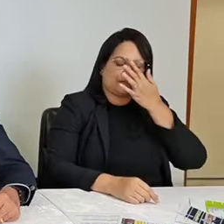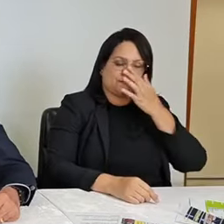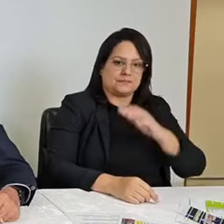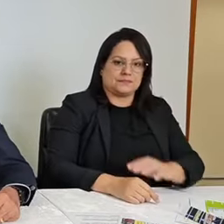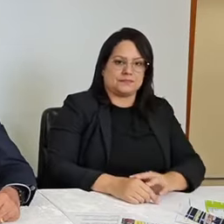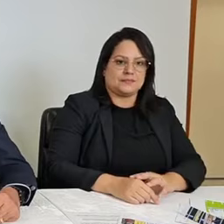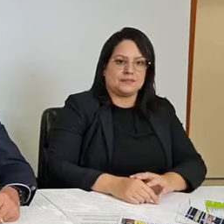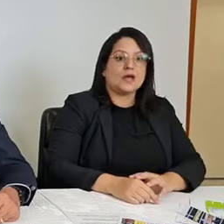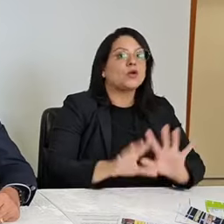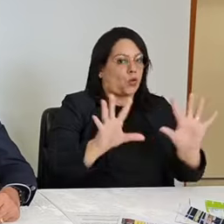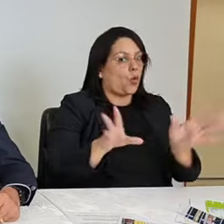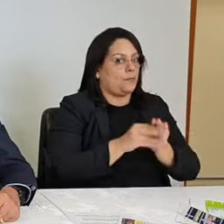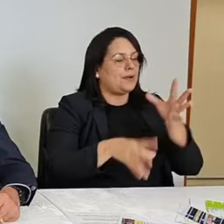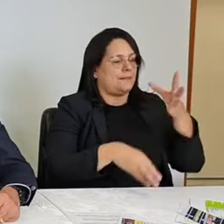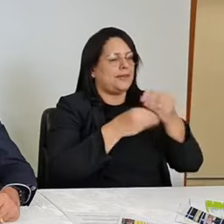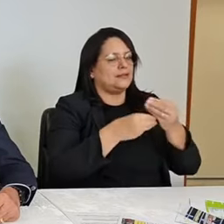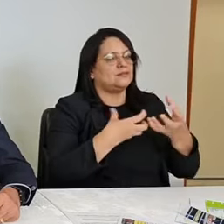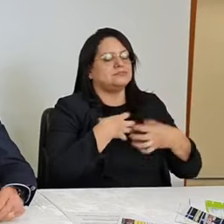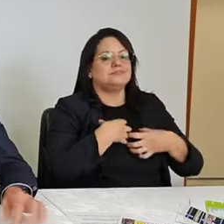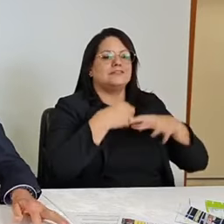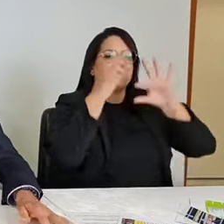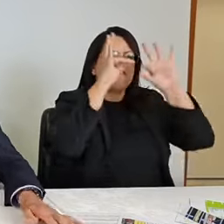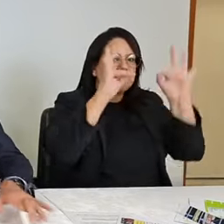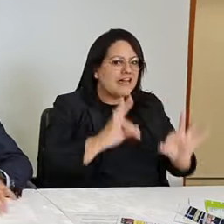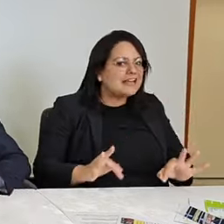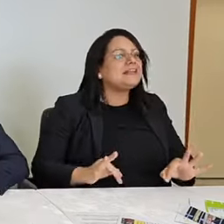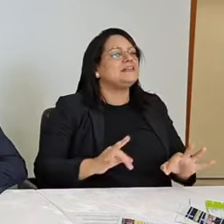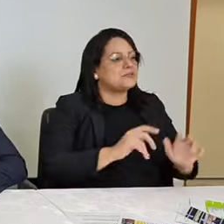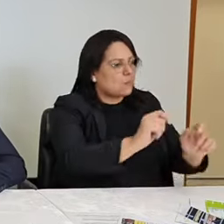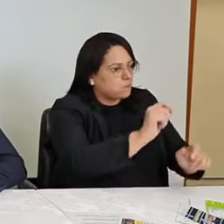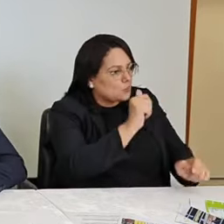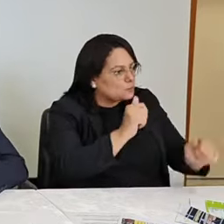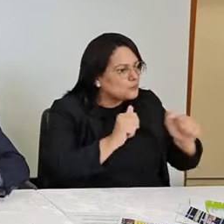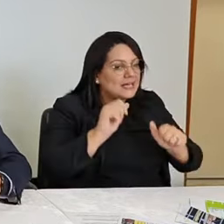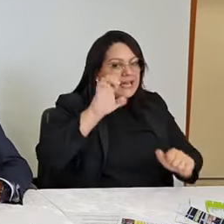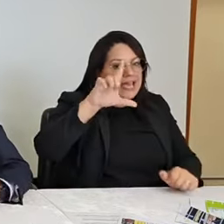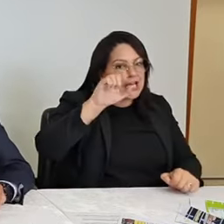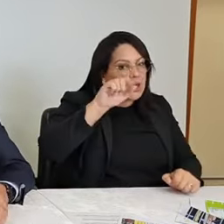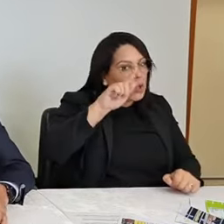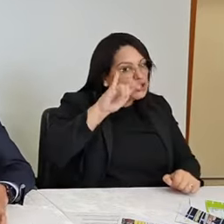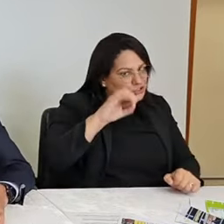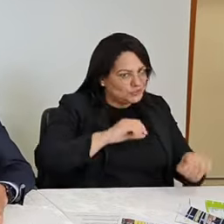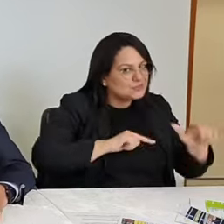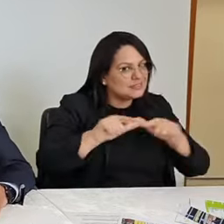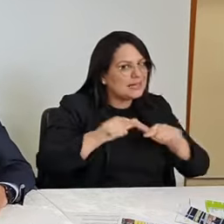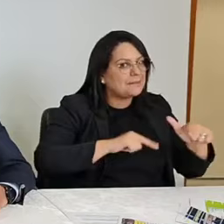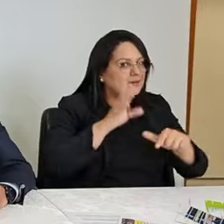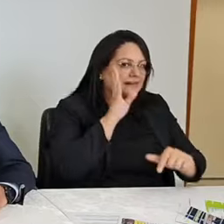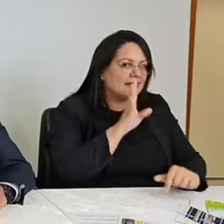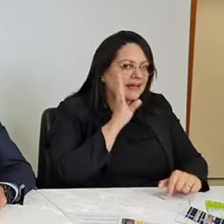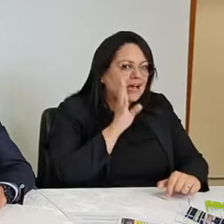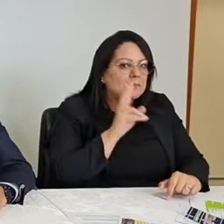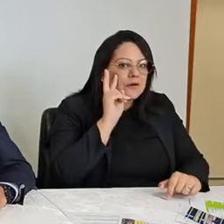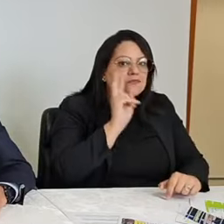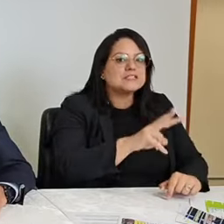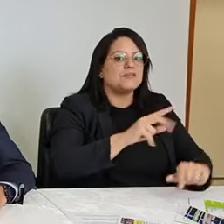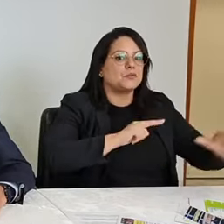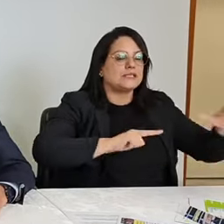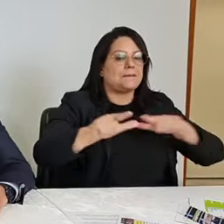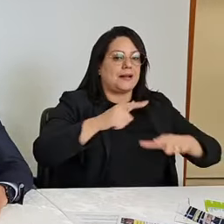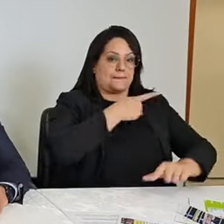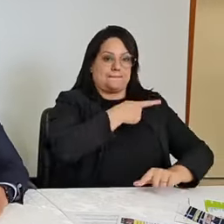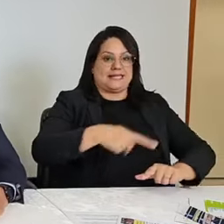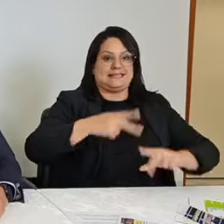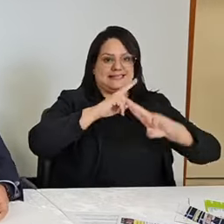um complemento, assim, a gente fica muito feliz quando recebe elogios do trabalho, e é muito legal isso, mas o senhor vê o trabalho que o Pedro Guimarães está fazendo na